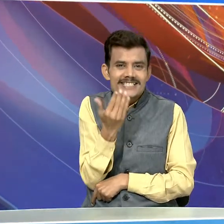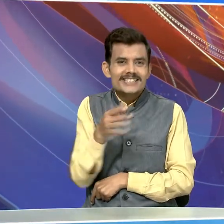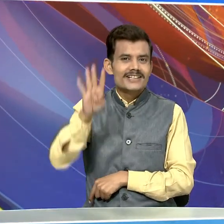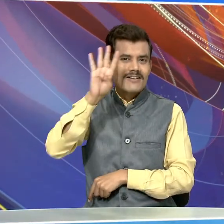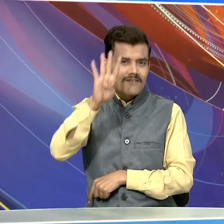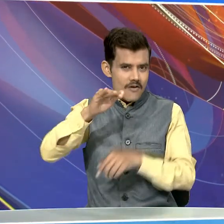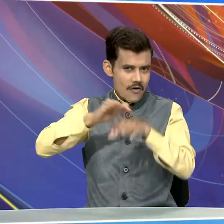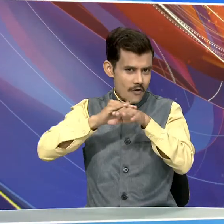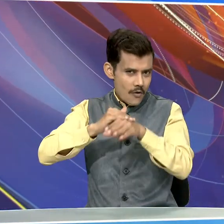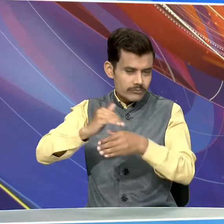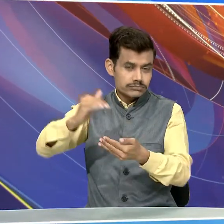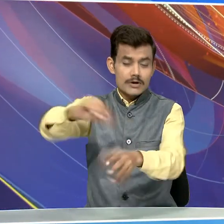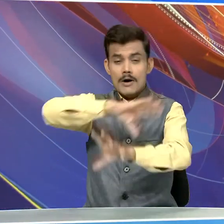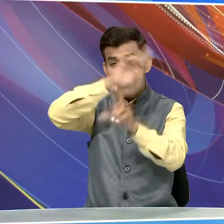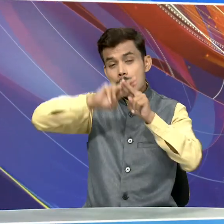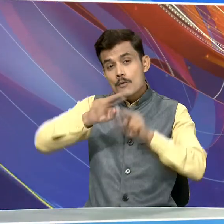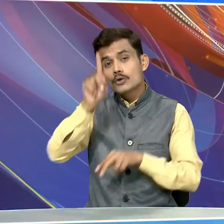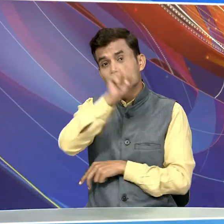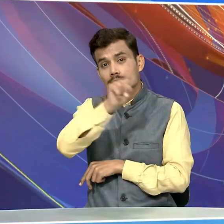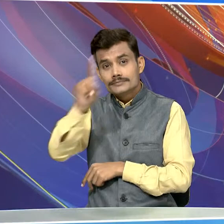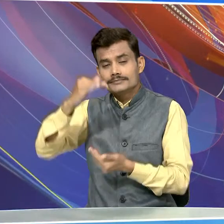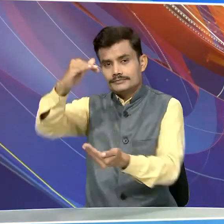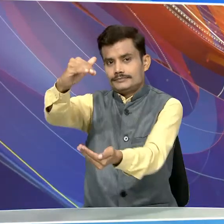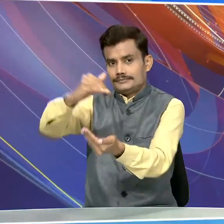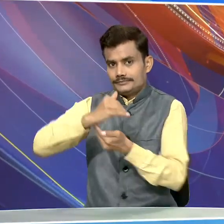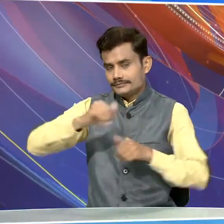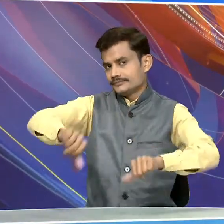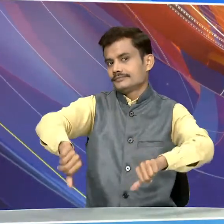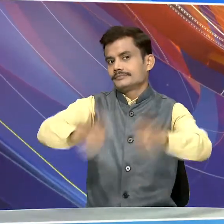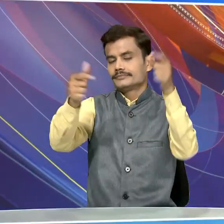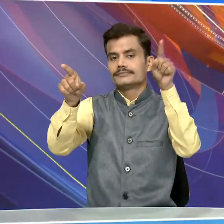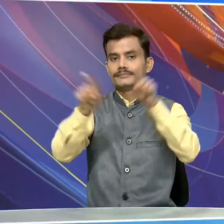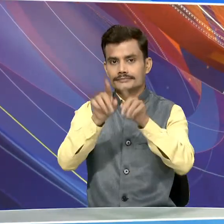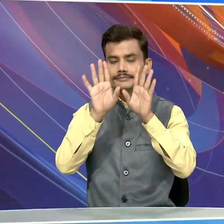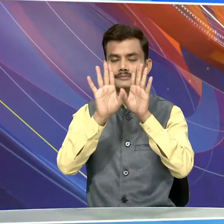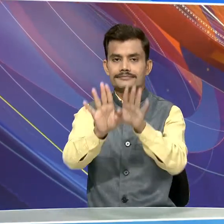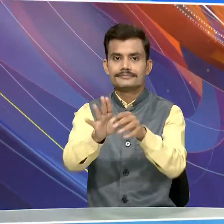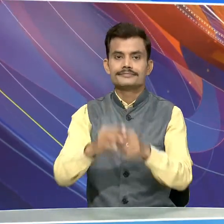6 स्वर्ण, 1 रजत और 4 कांस्य सहित कुल 11 पदक जीते।